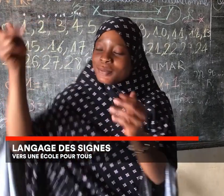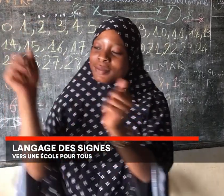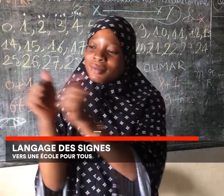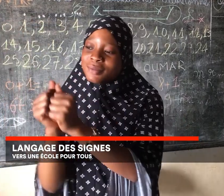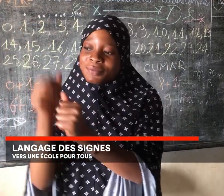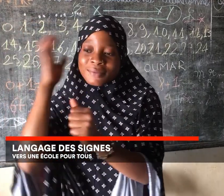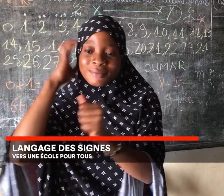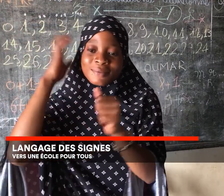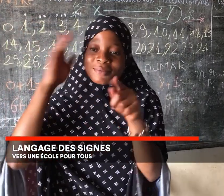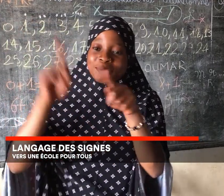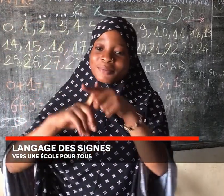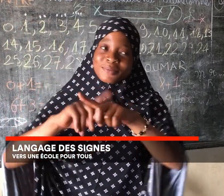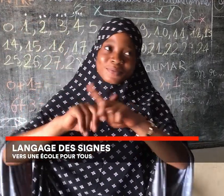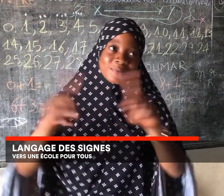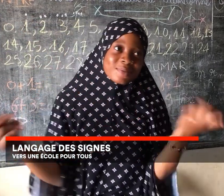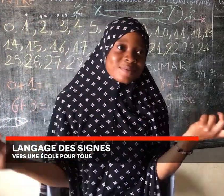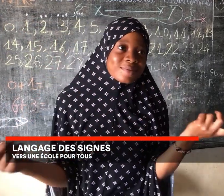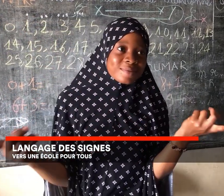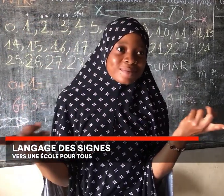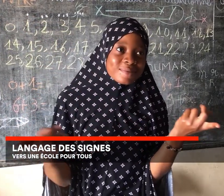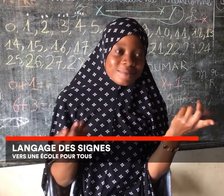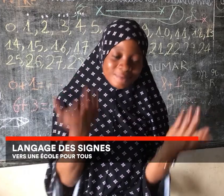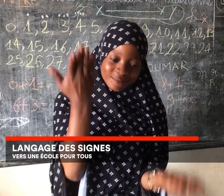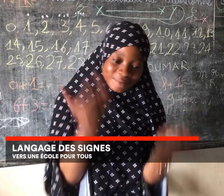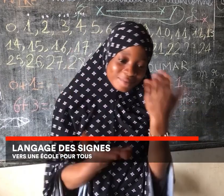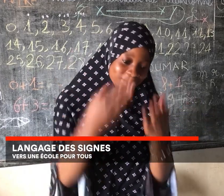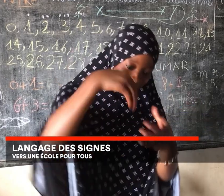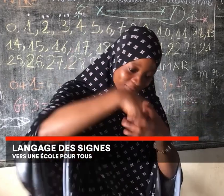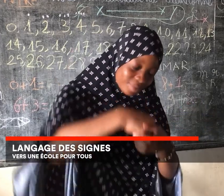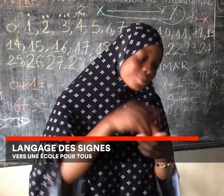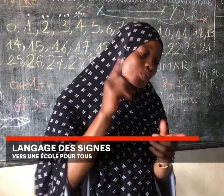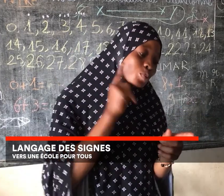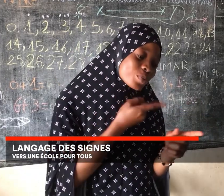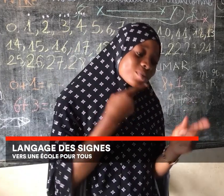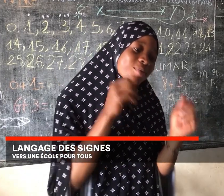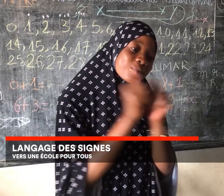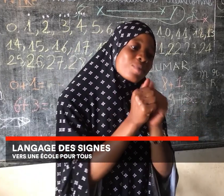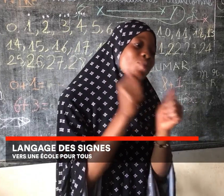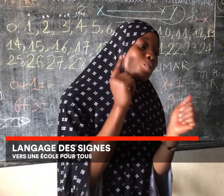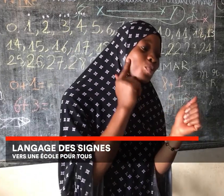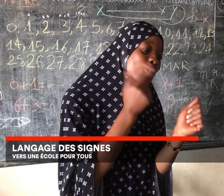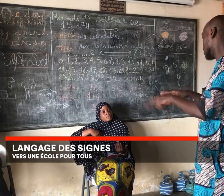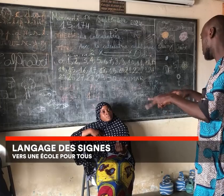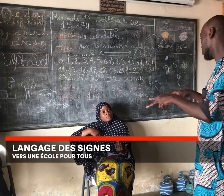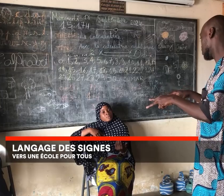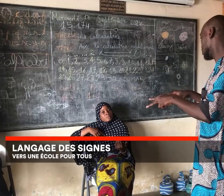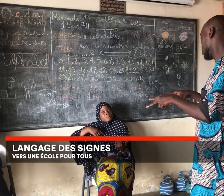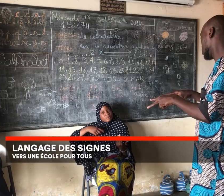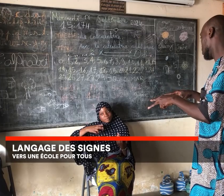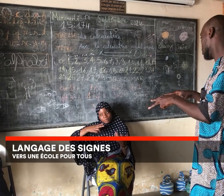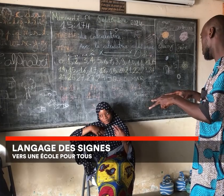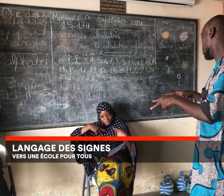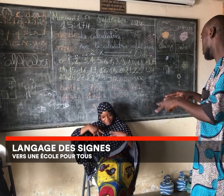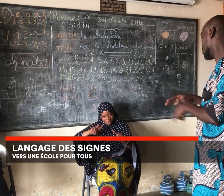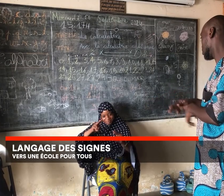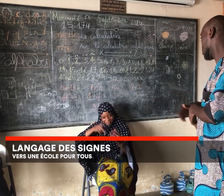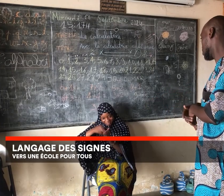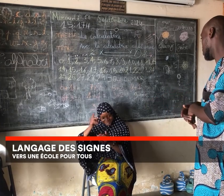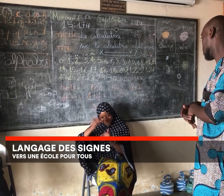on a des difficultés avec les parents en matière de communication parce que les parents ne connaissent pas la langue des signes en Côte d'Ivoire de nombreuses associations soutiennent